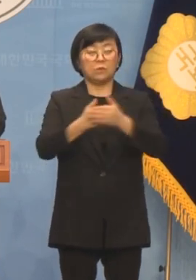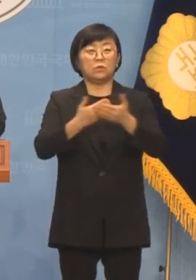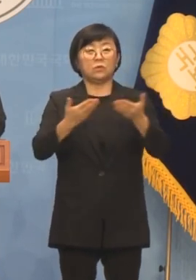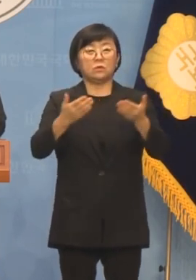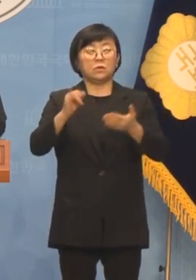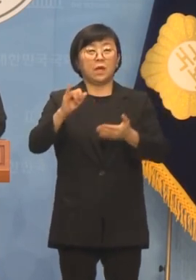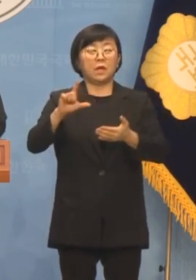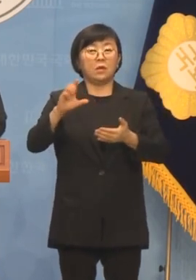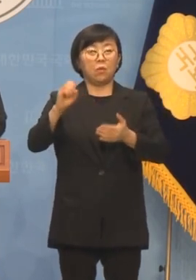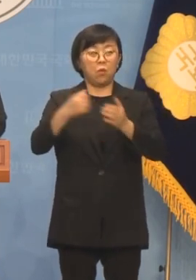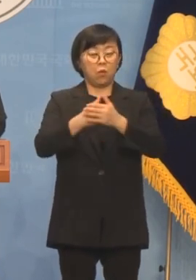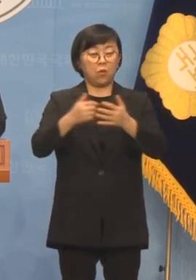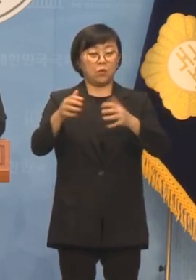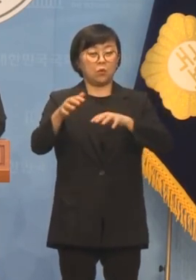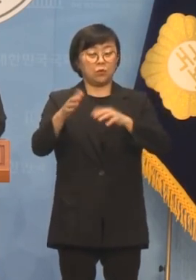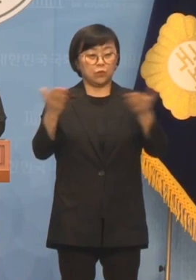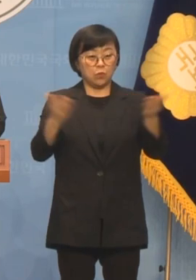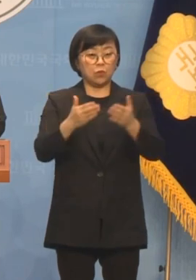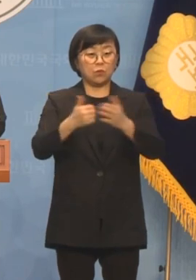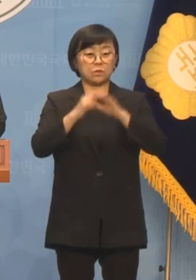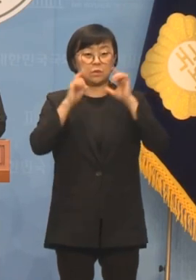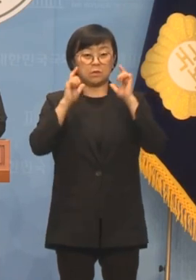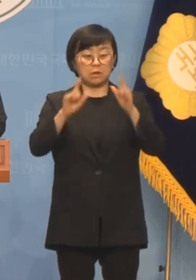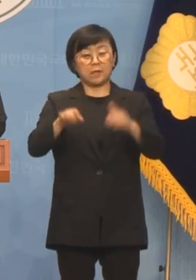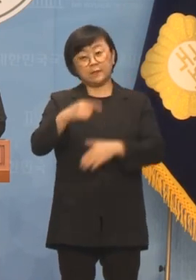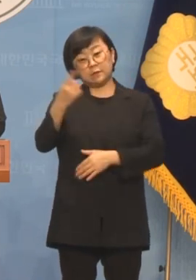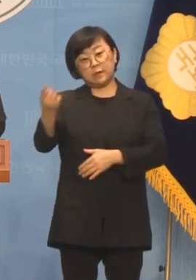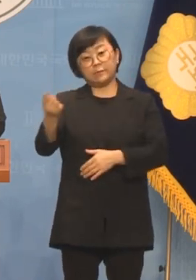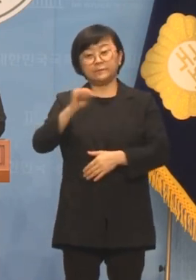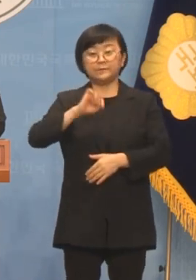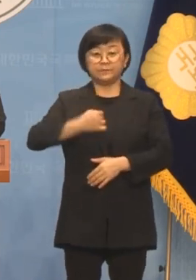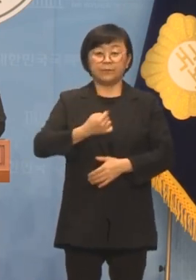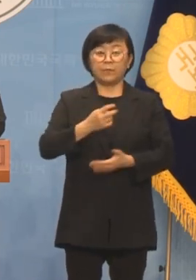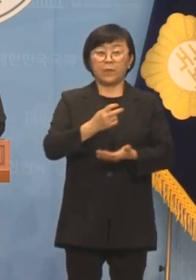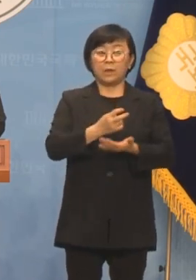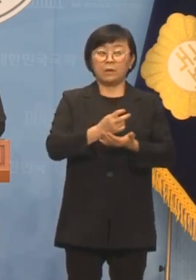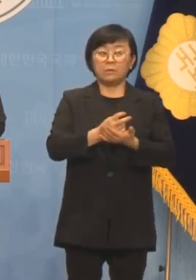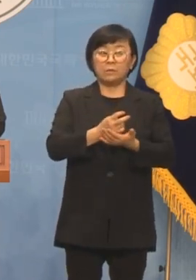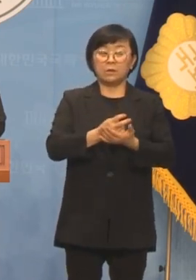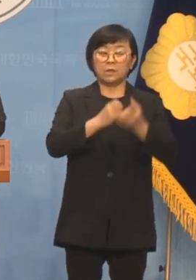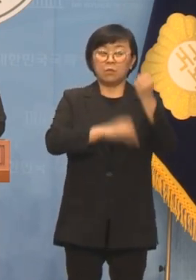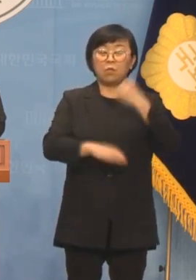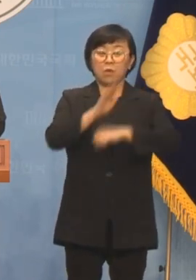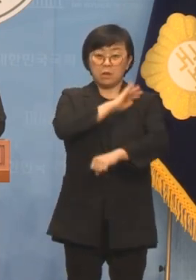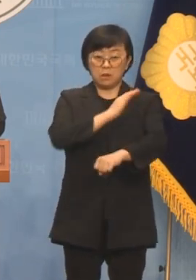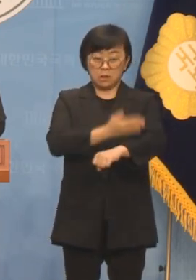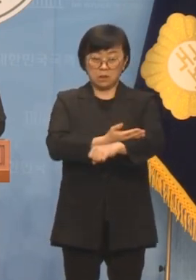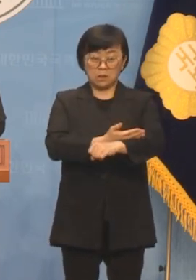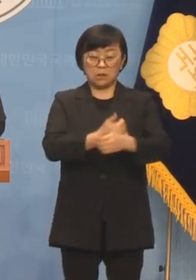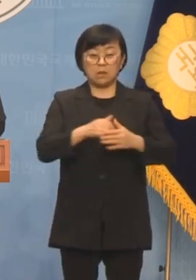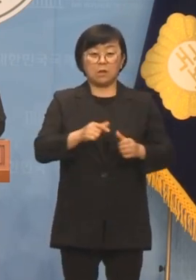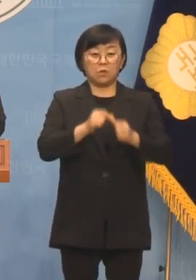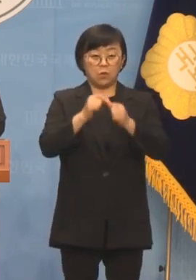국제노동기구 선언과 그 후속 조치에 따라 자신의 법과 기본 권리 그리고